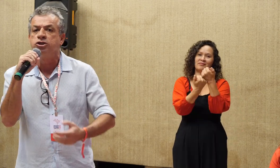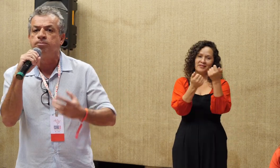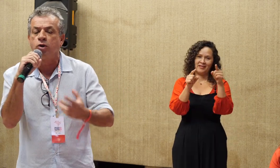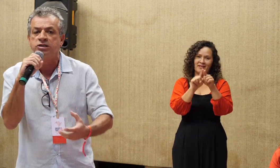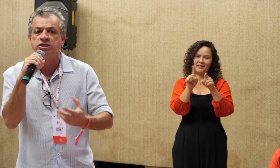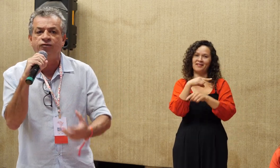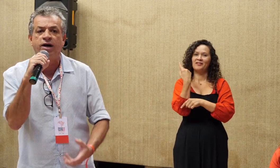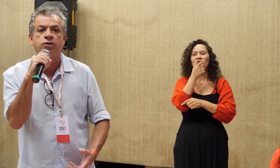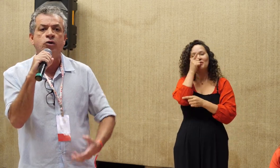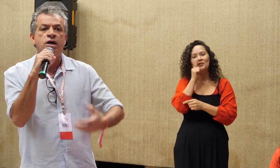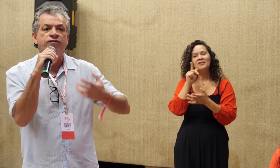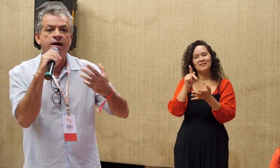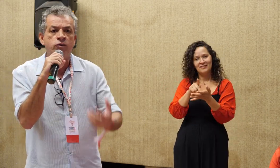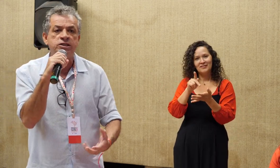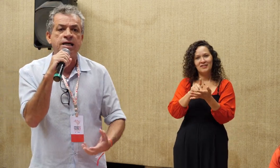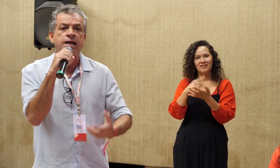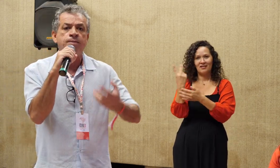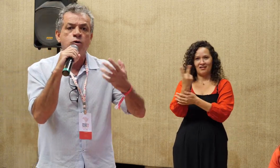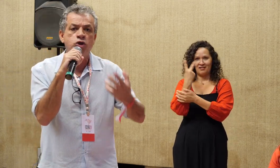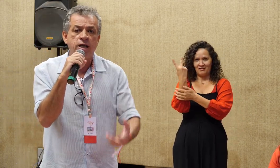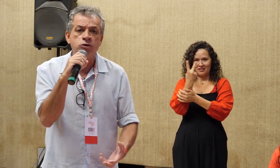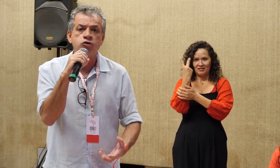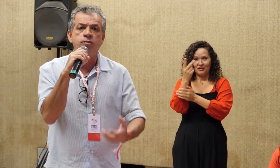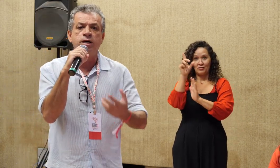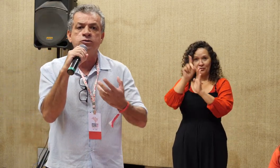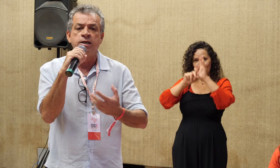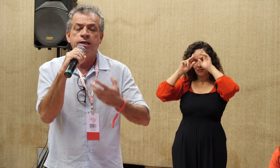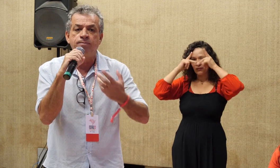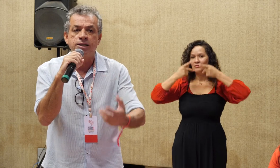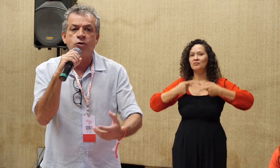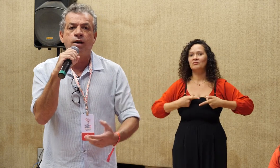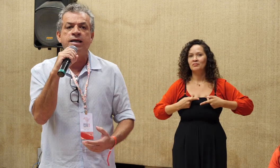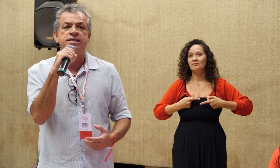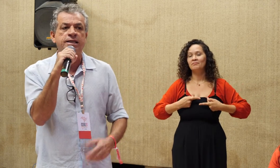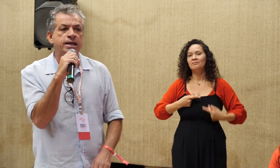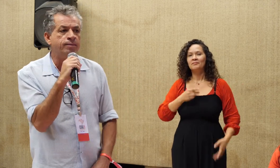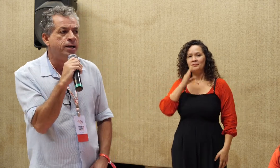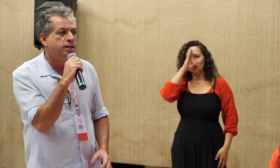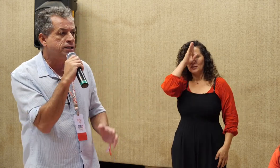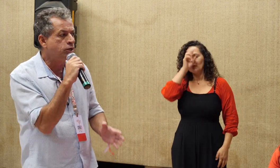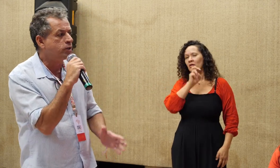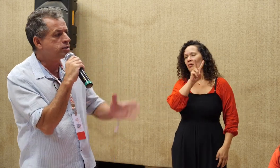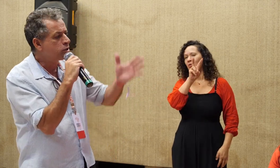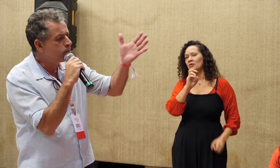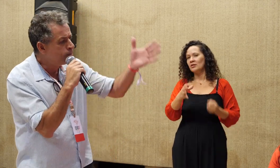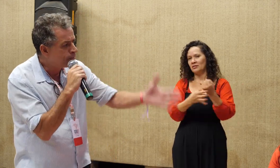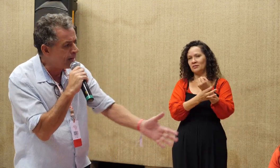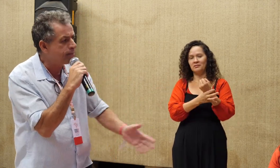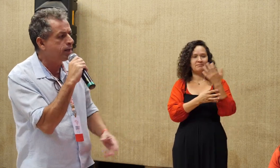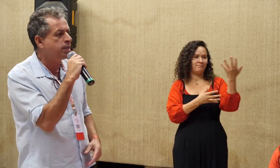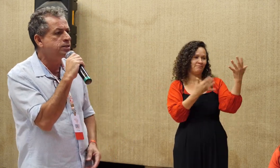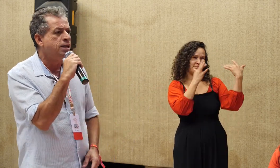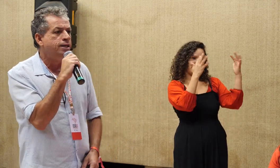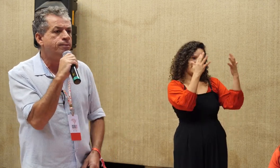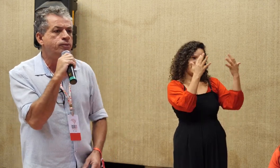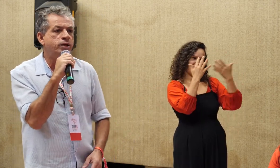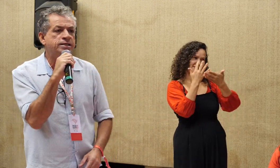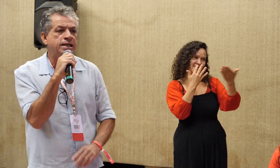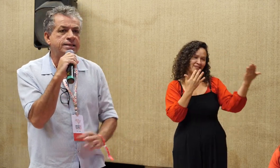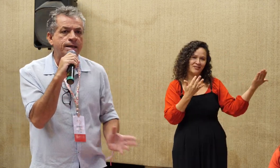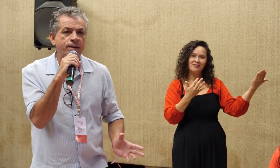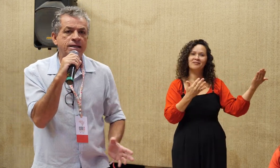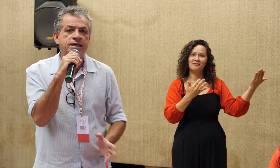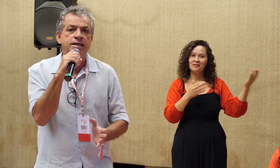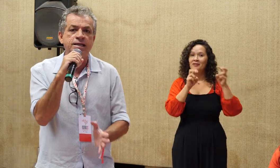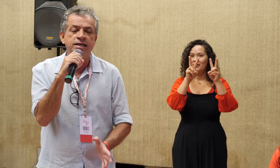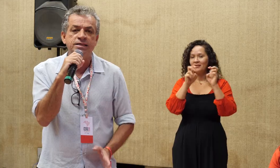sentido que a gente possa, de fato, valorizar os direitos humanos, em particular nesse tema da segurança. Então, parabéns, né, por